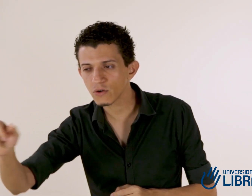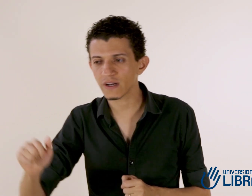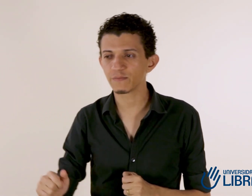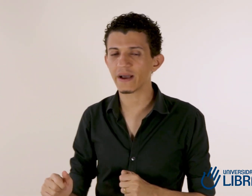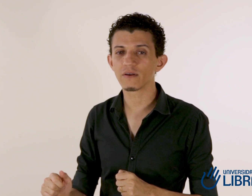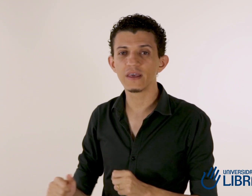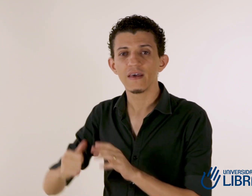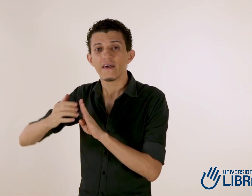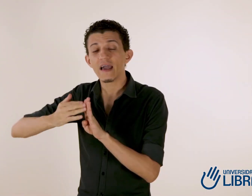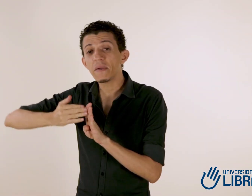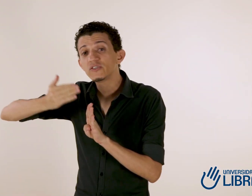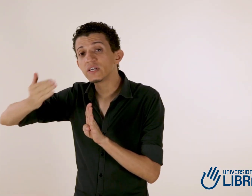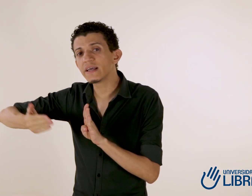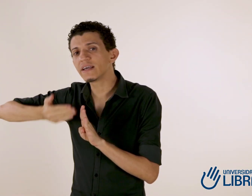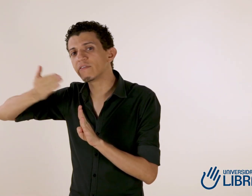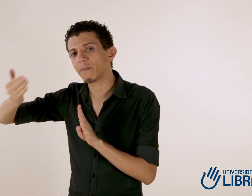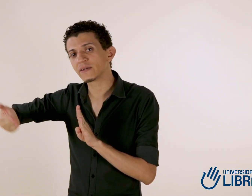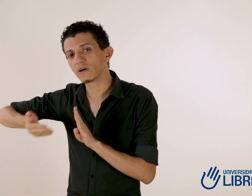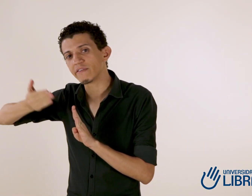outro aspecto aqui. E à medida em que a pessoa vai